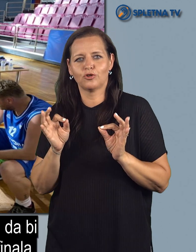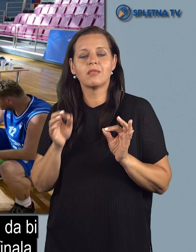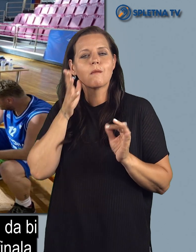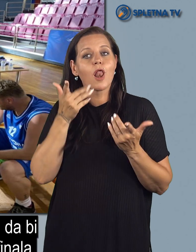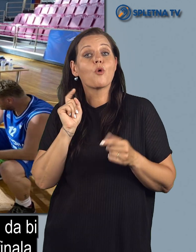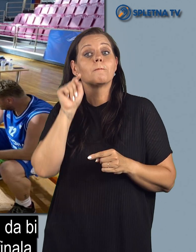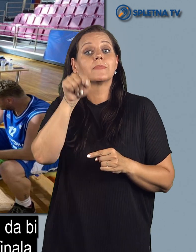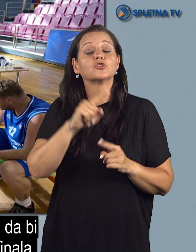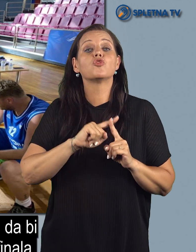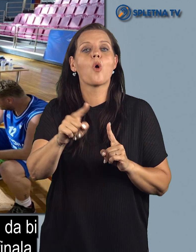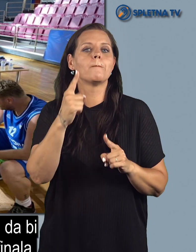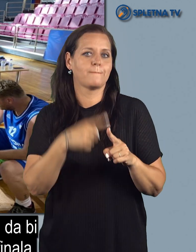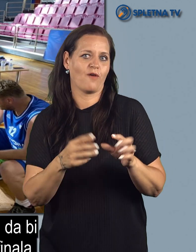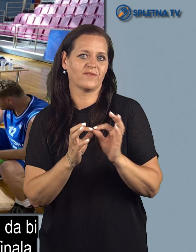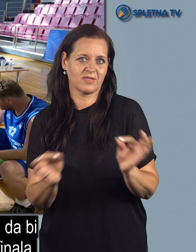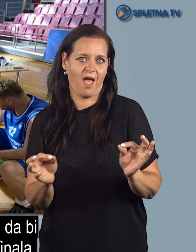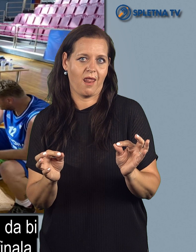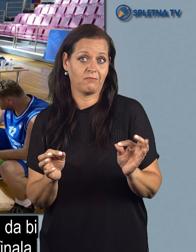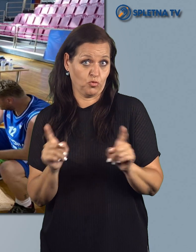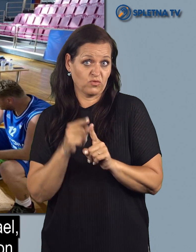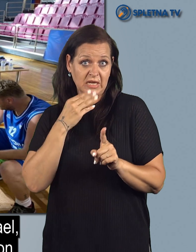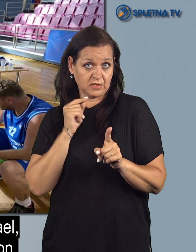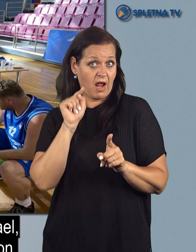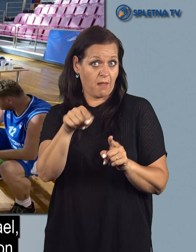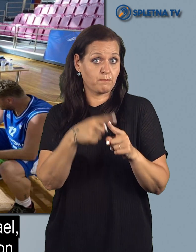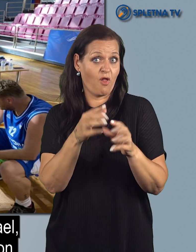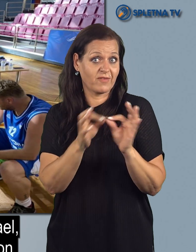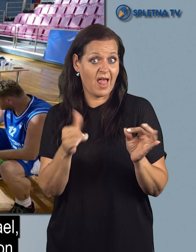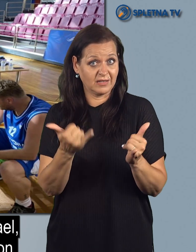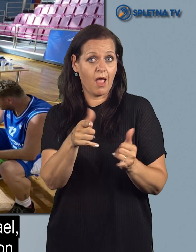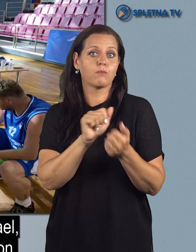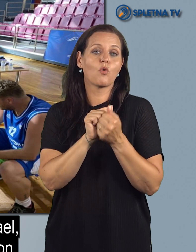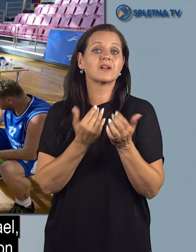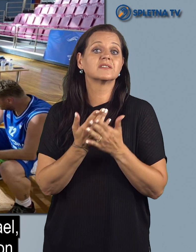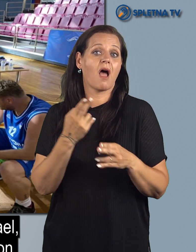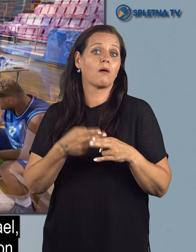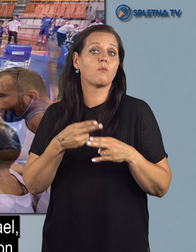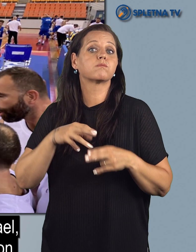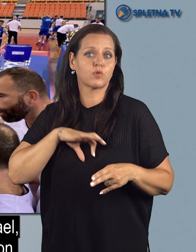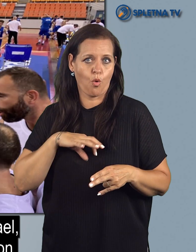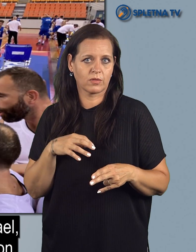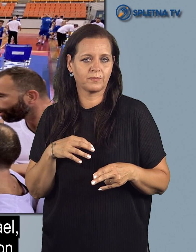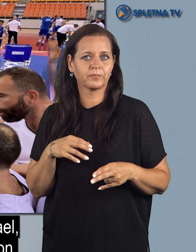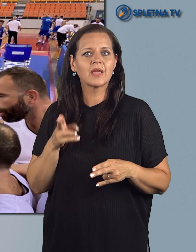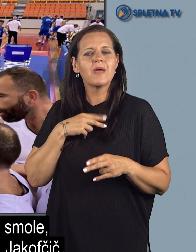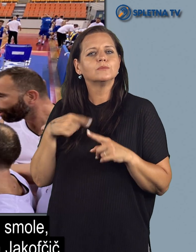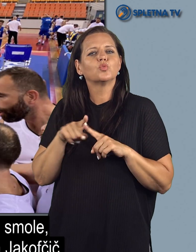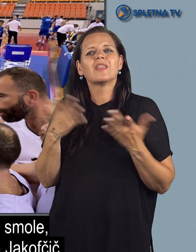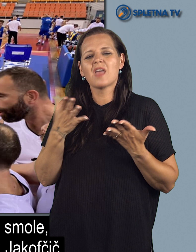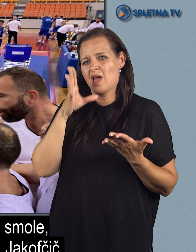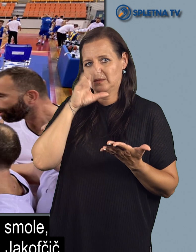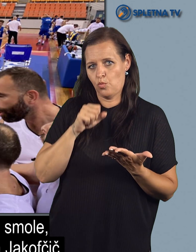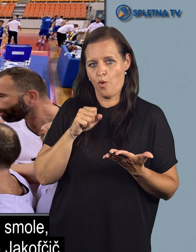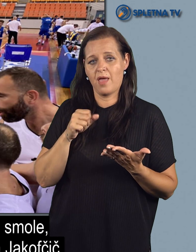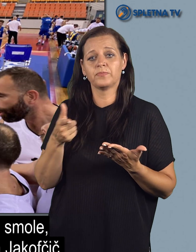Prepričan pa sem, da bi lahko prišli do polfinala. Tja je prišel Izrael, ki se bori za bron. Imeli smo